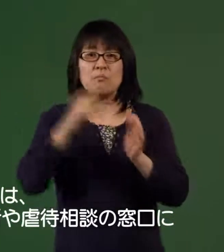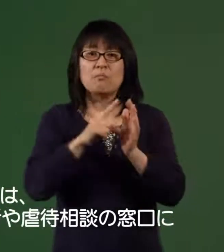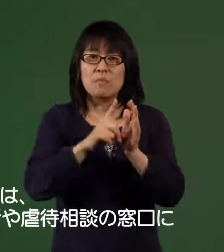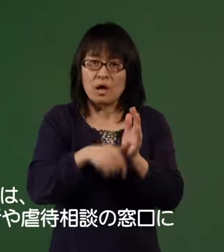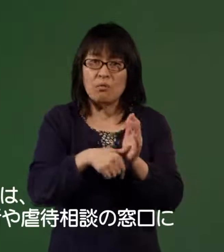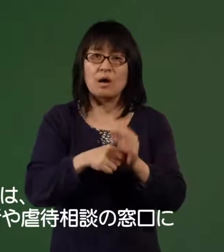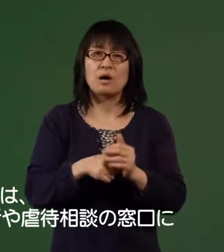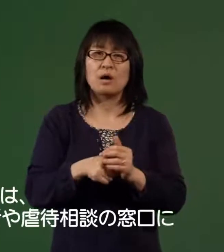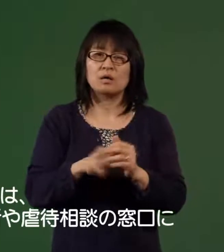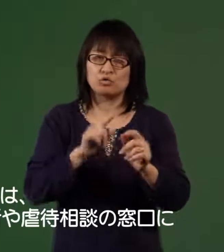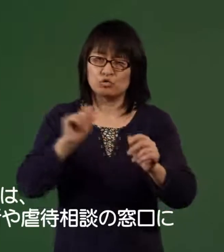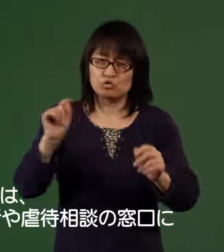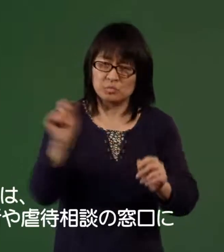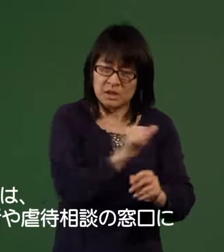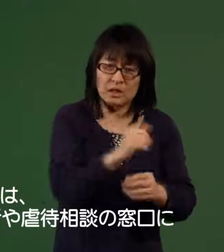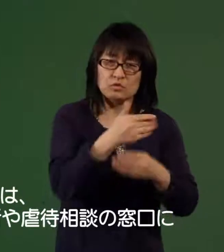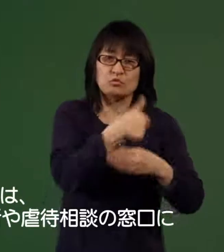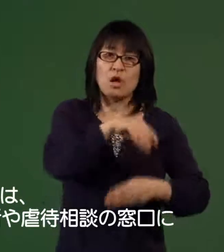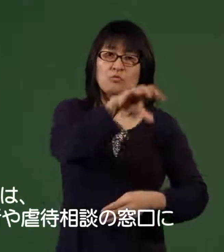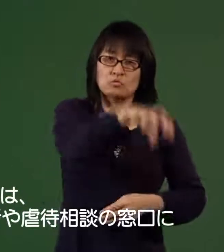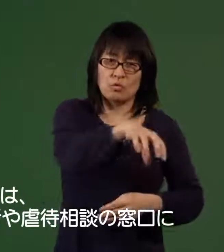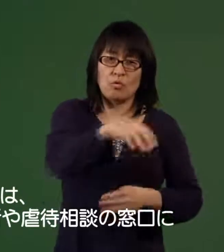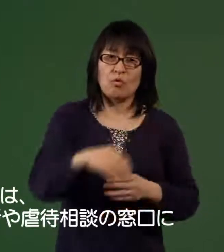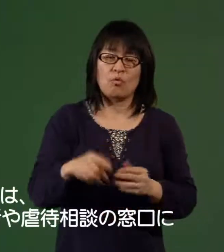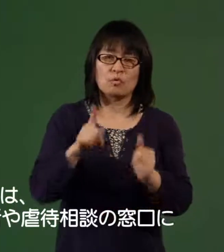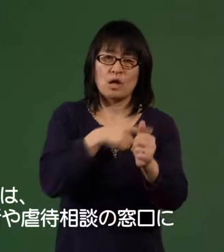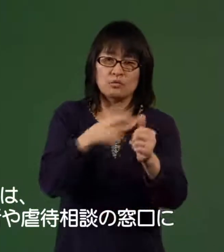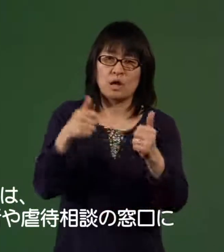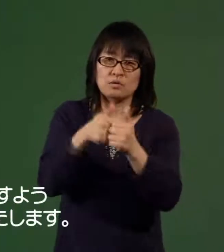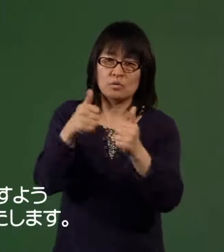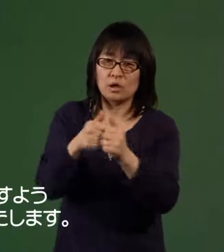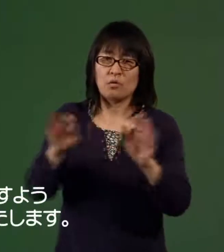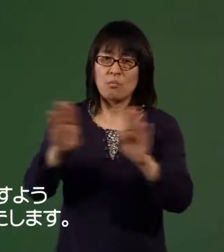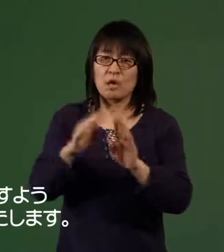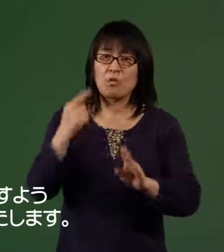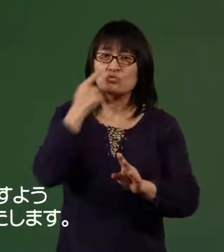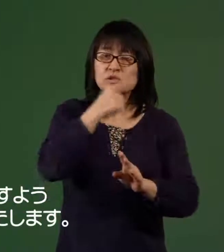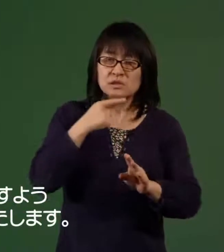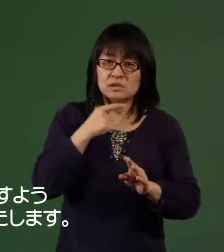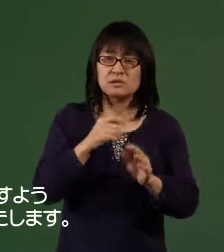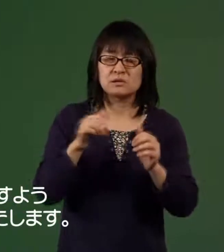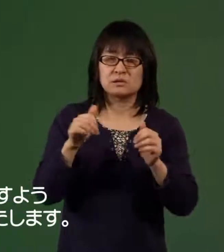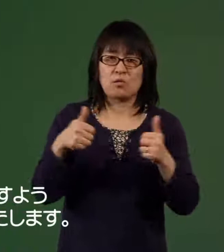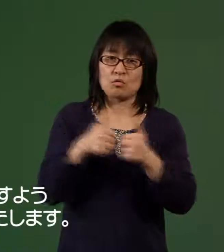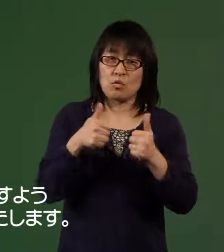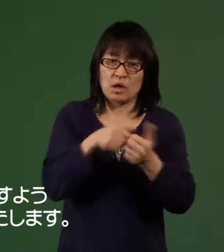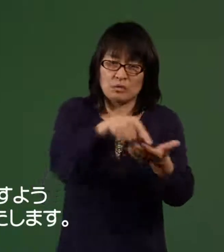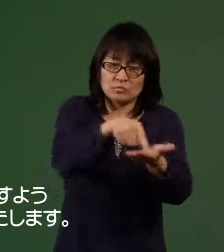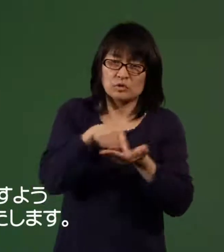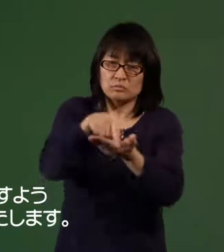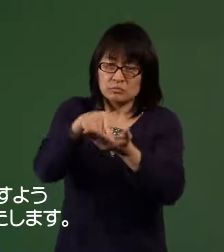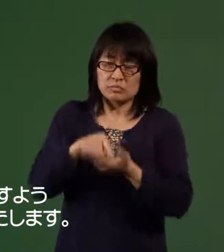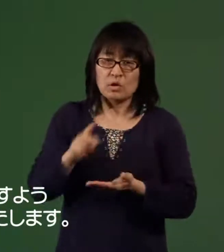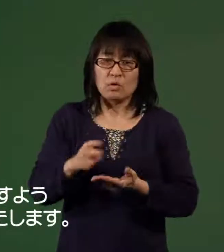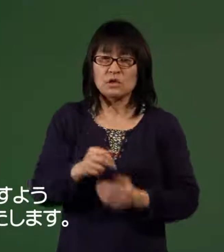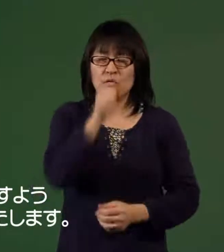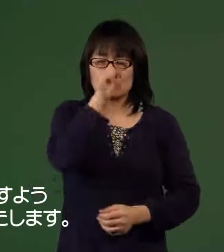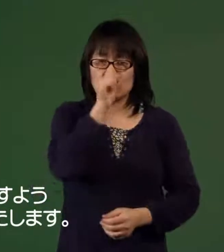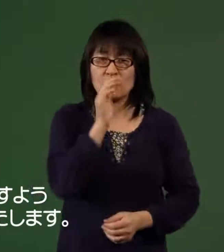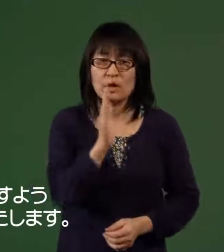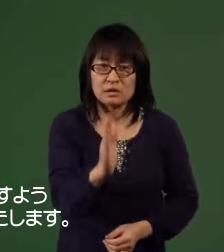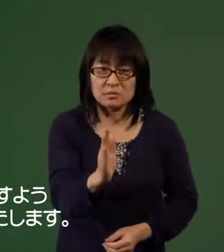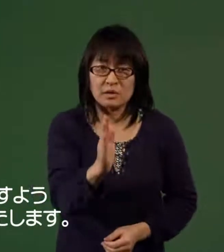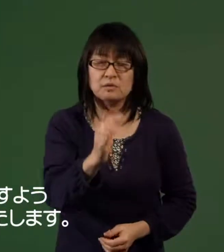は速やかに区役所や虐待相談の窓口にご相談下さいますよよろしくお願い致し